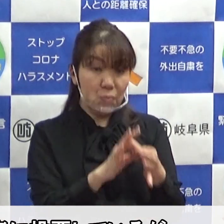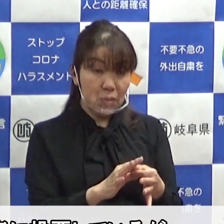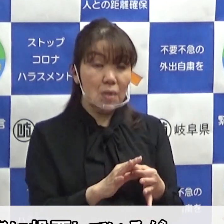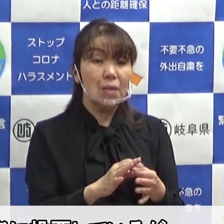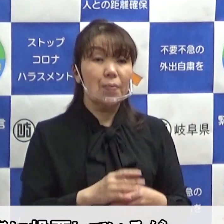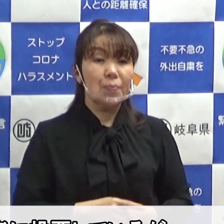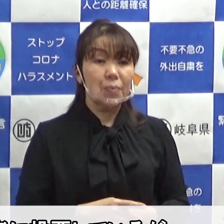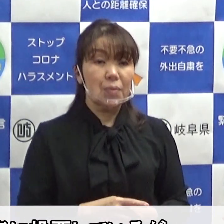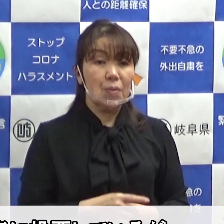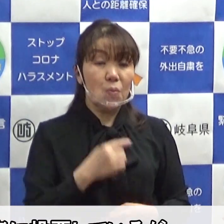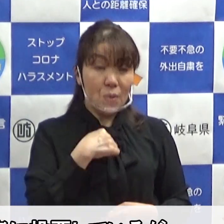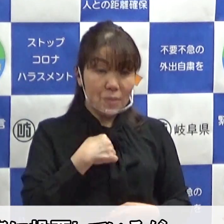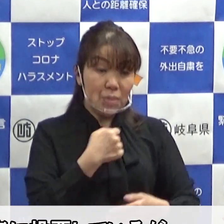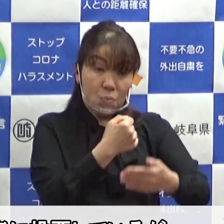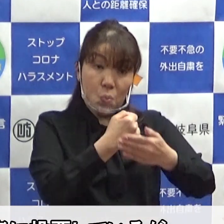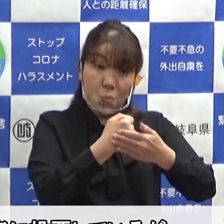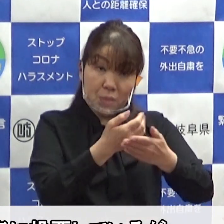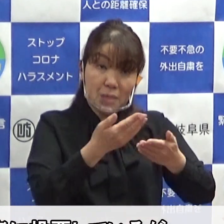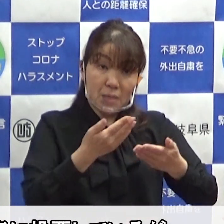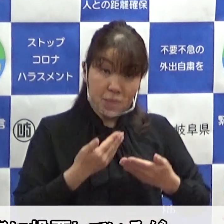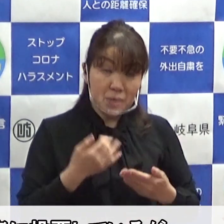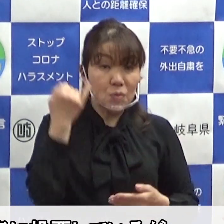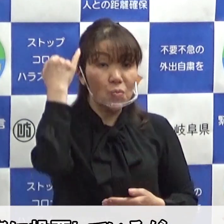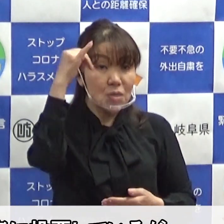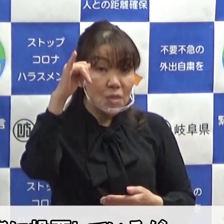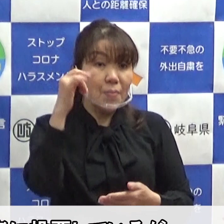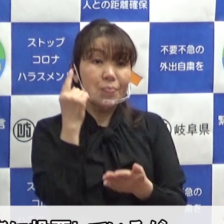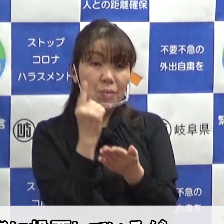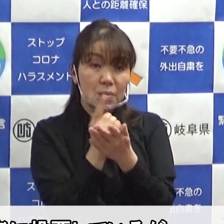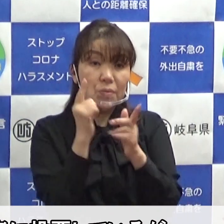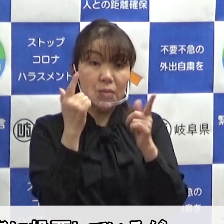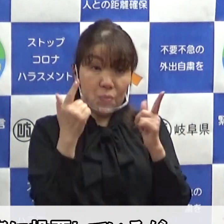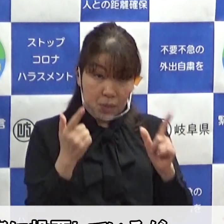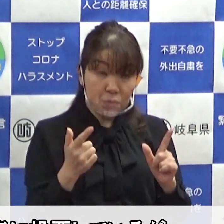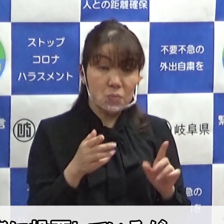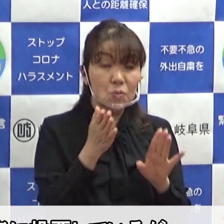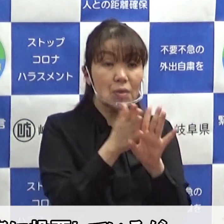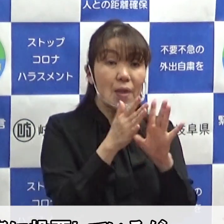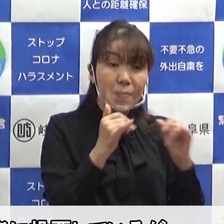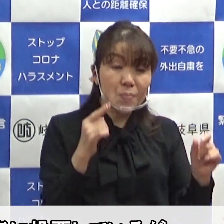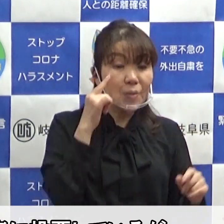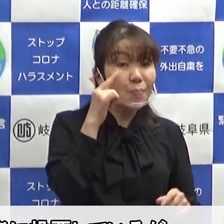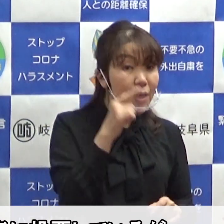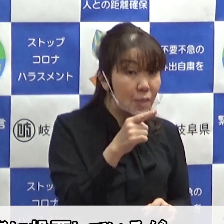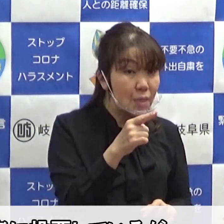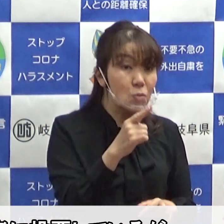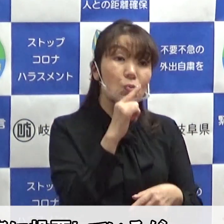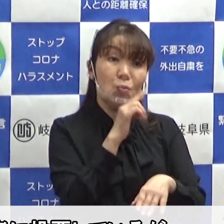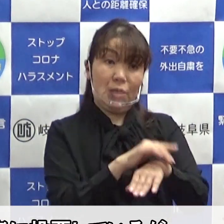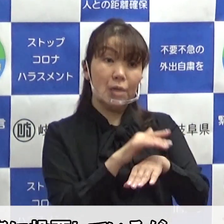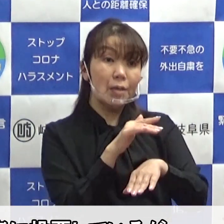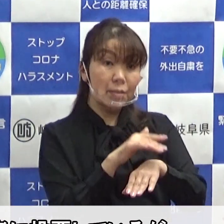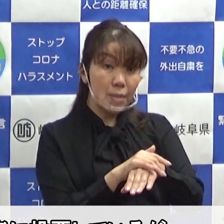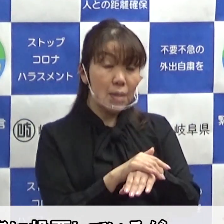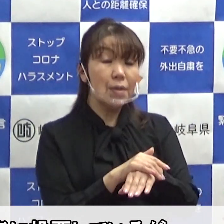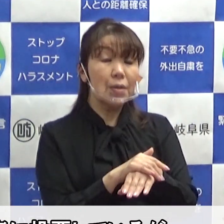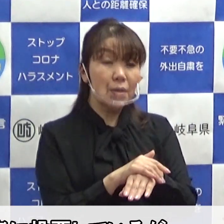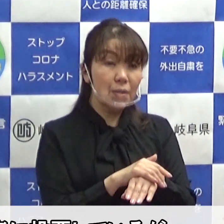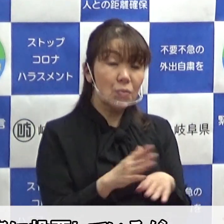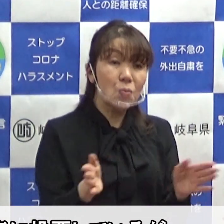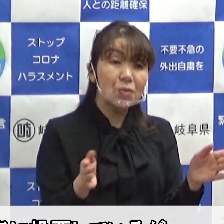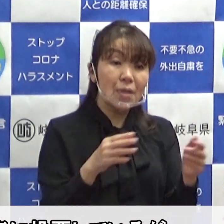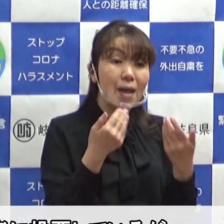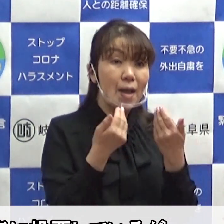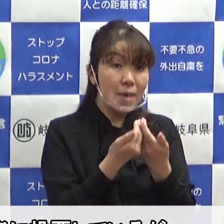単に私を支持していただいている方のご意見だけではなしに、やはり、まあ、県民目線というときにはその他の方々も含め